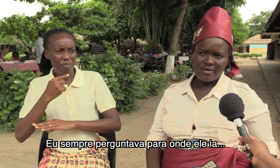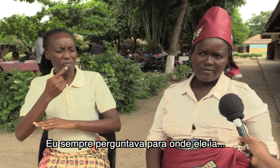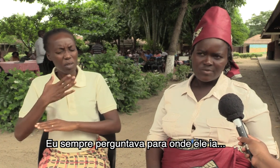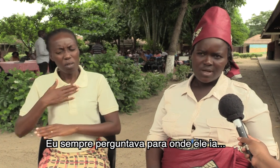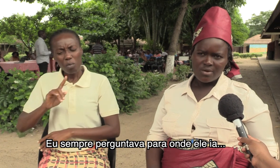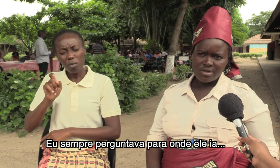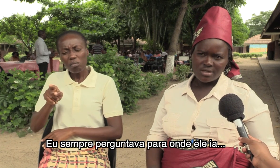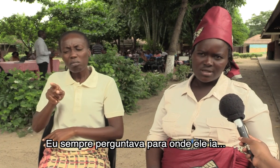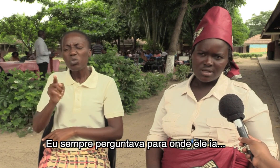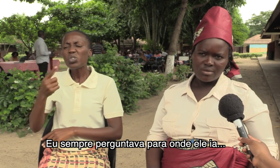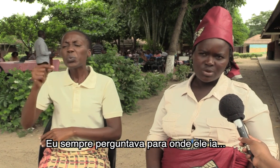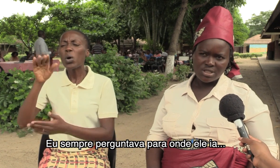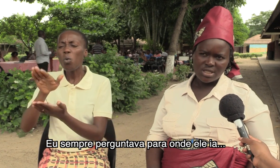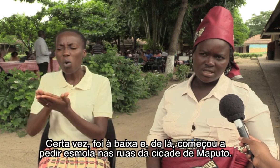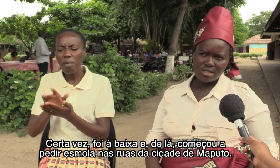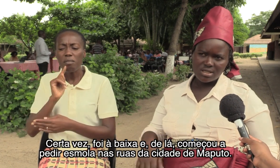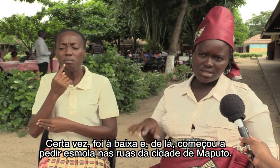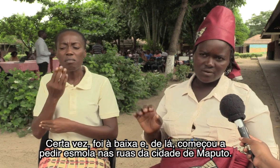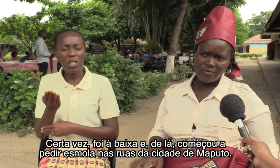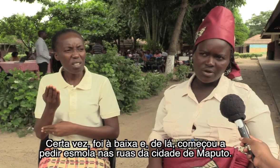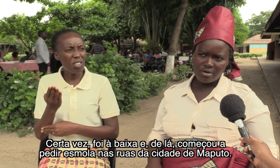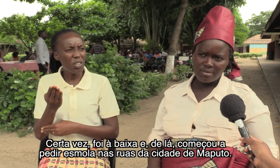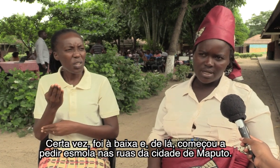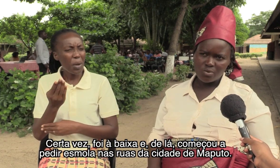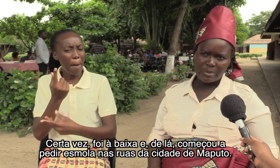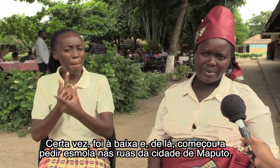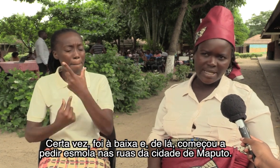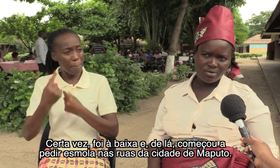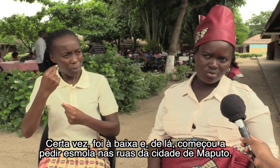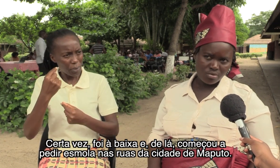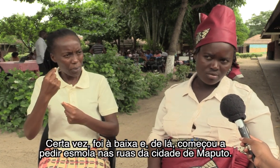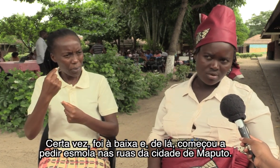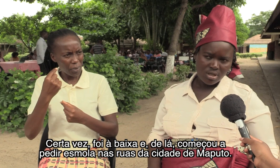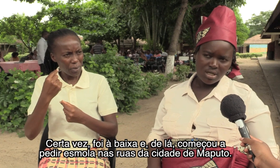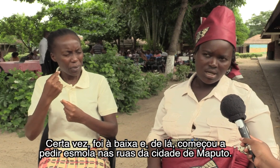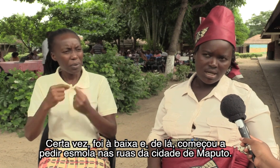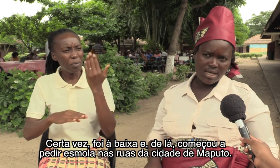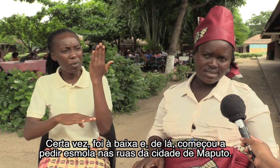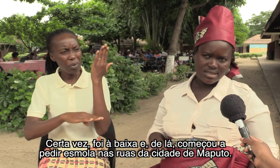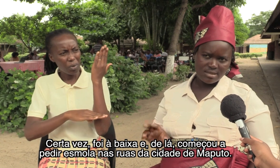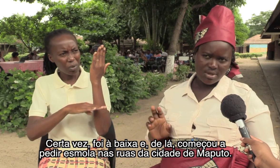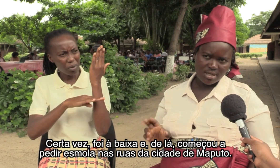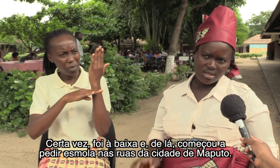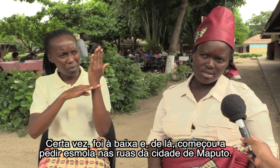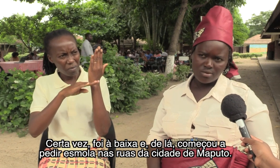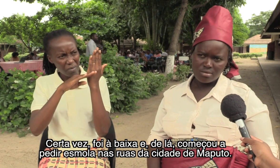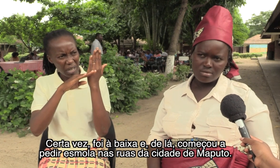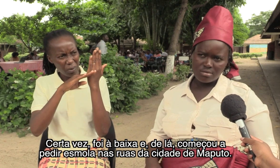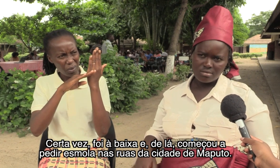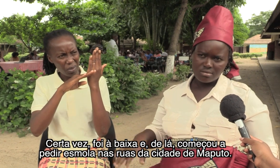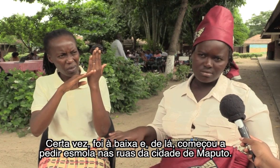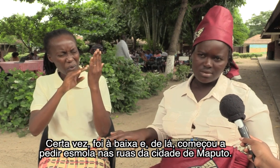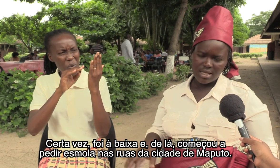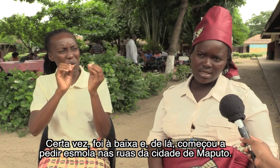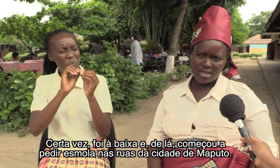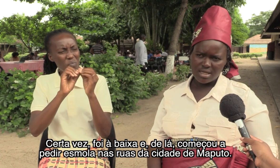eu lhe perguntava mais para onde, e depois ele foi para um prédio, lá em cima, num